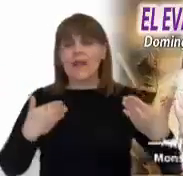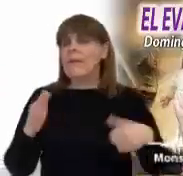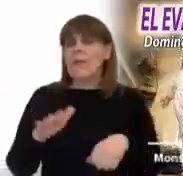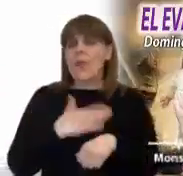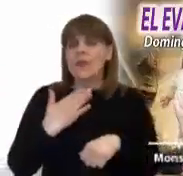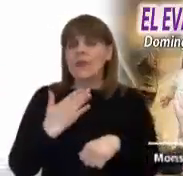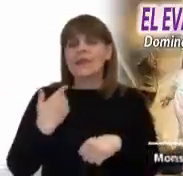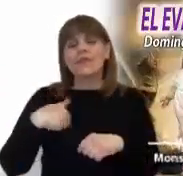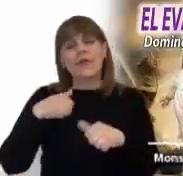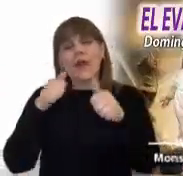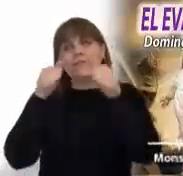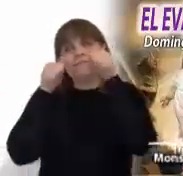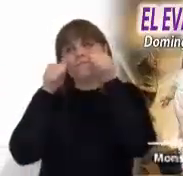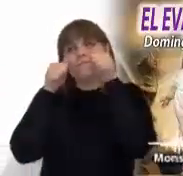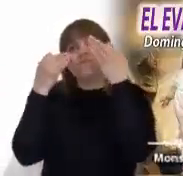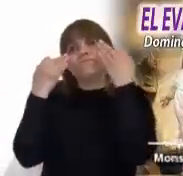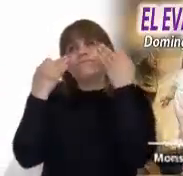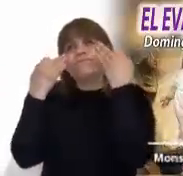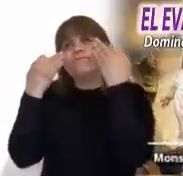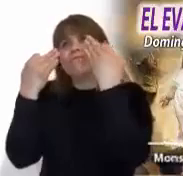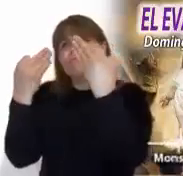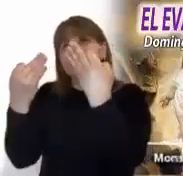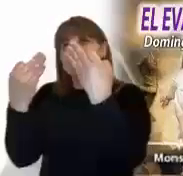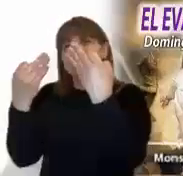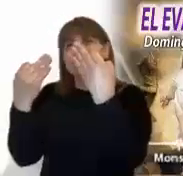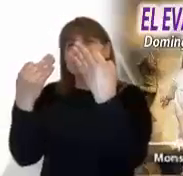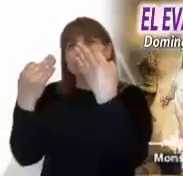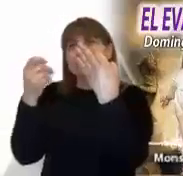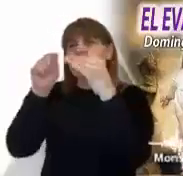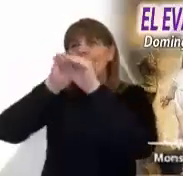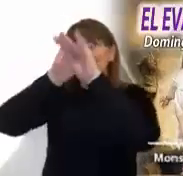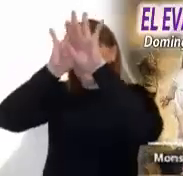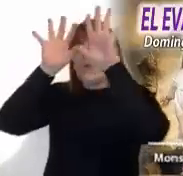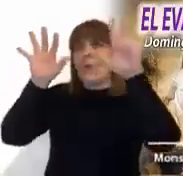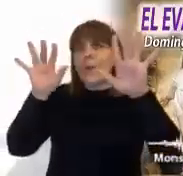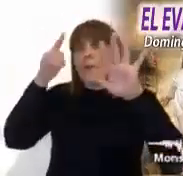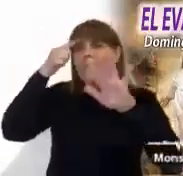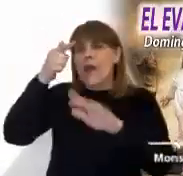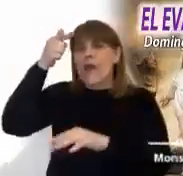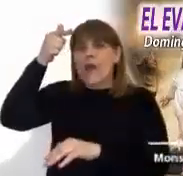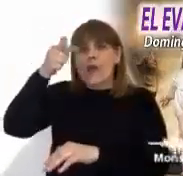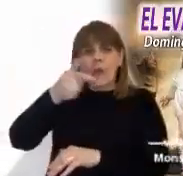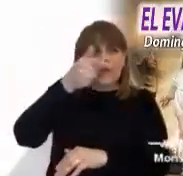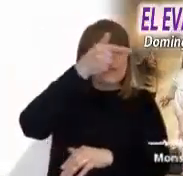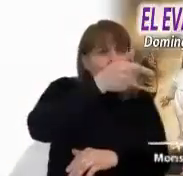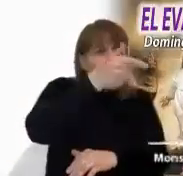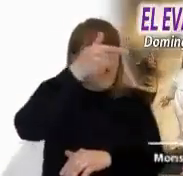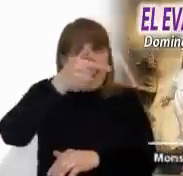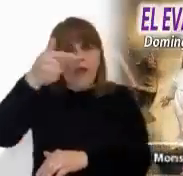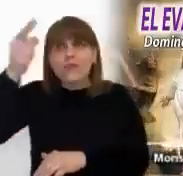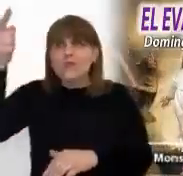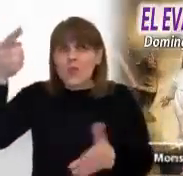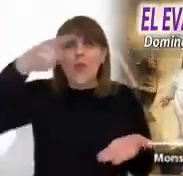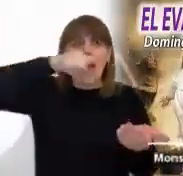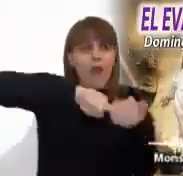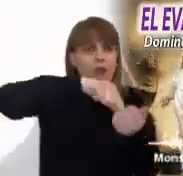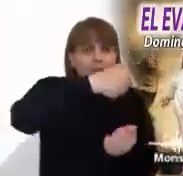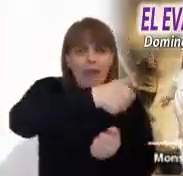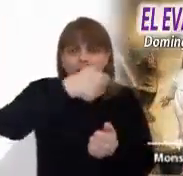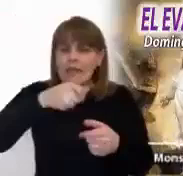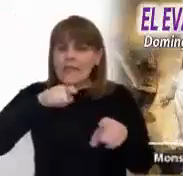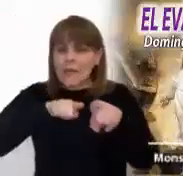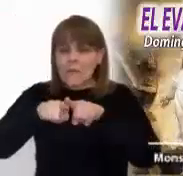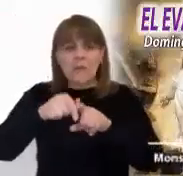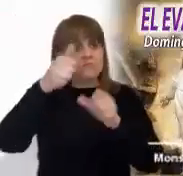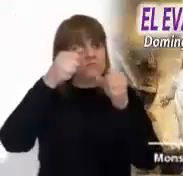la contemplación de tu gloria y descubrir su rostro en el rostro de cada uno